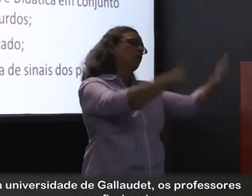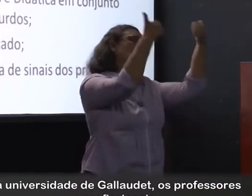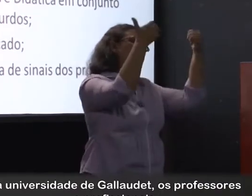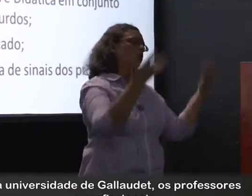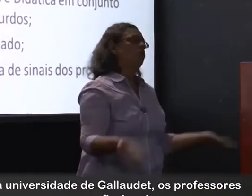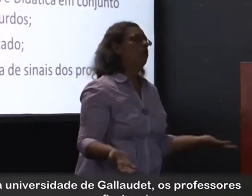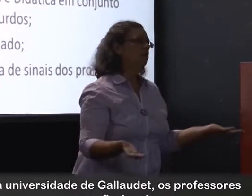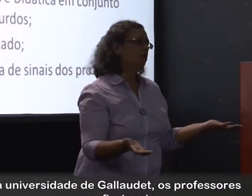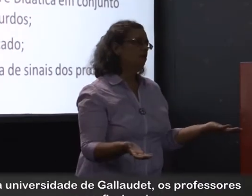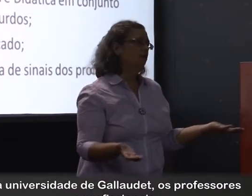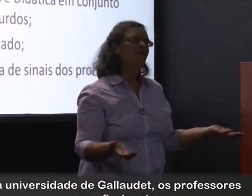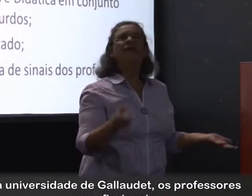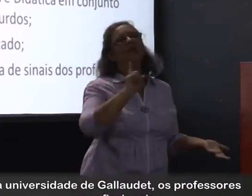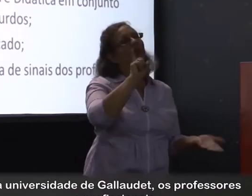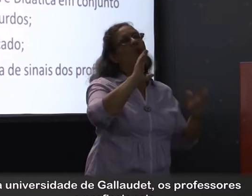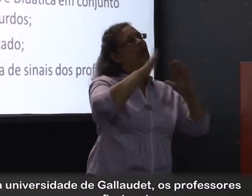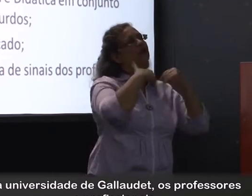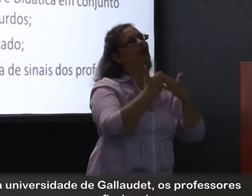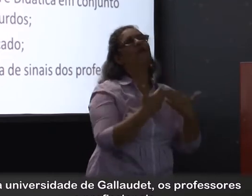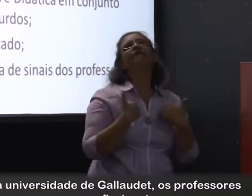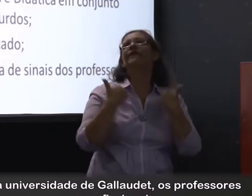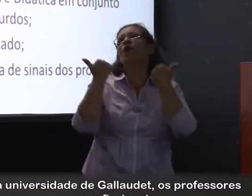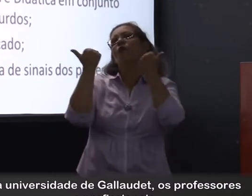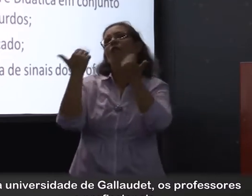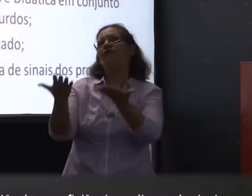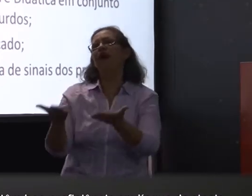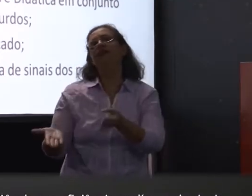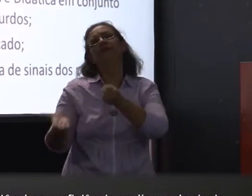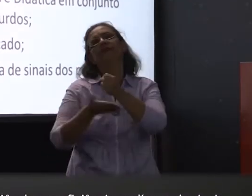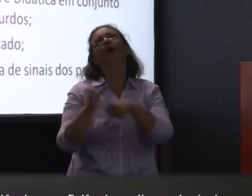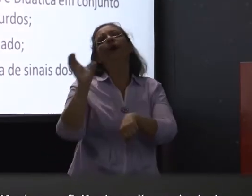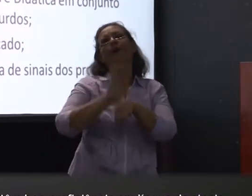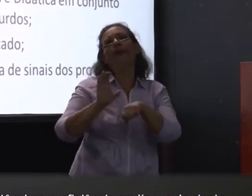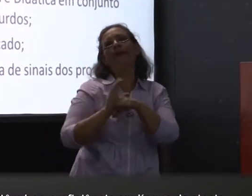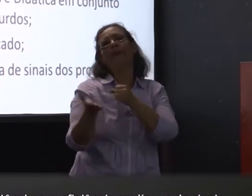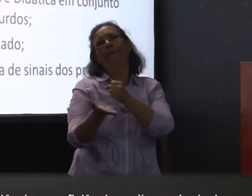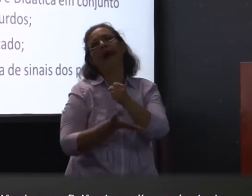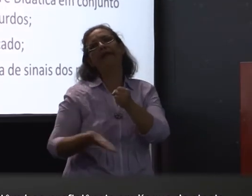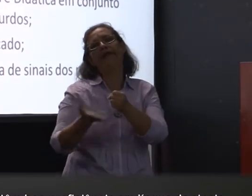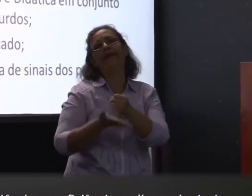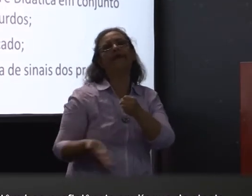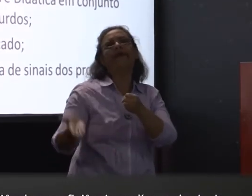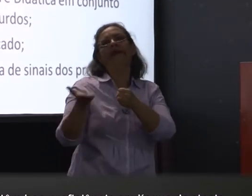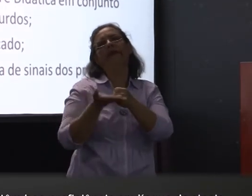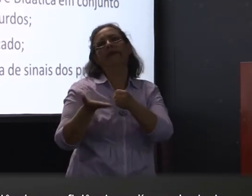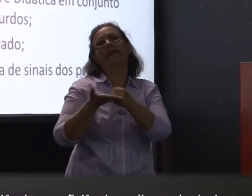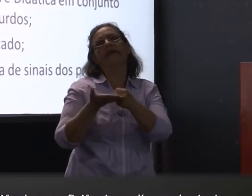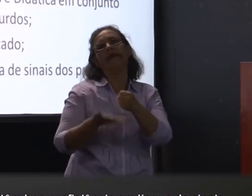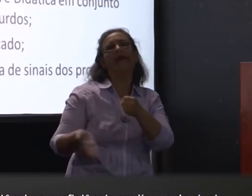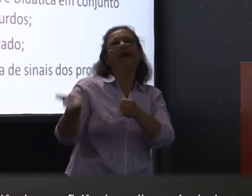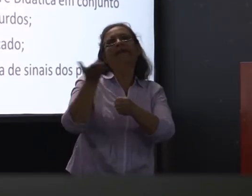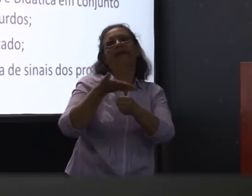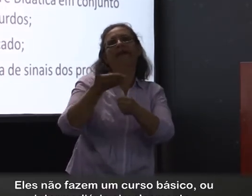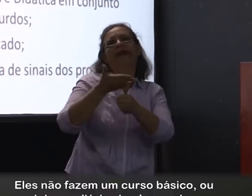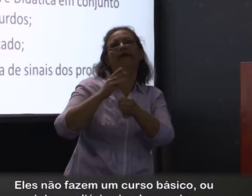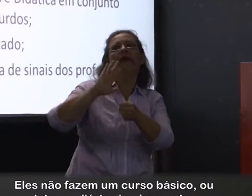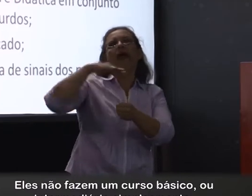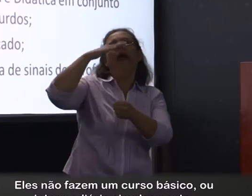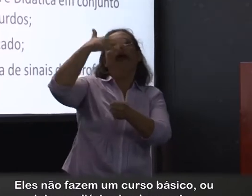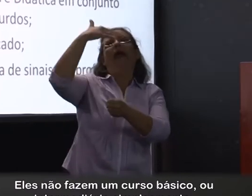Na Universidade de Galaudê, os professores, os profissionais, eles têm boa proficiência em língua de sinais. Né? Eles não